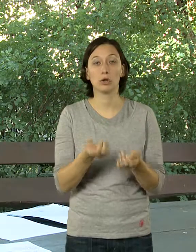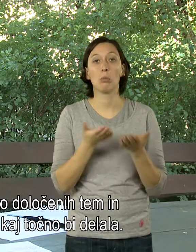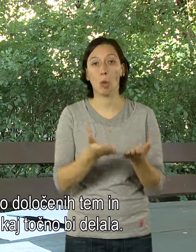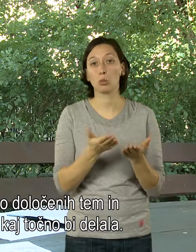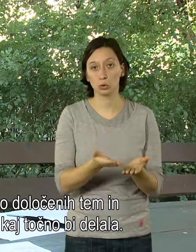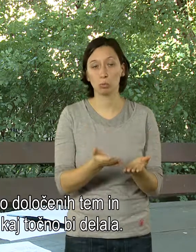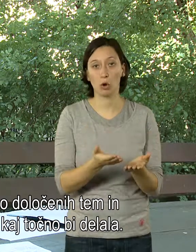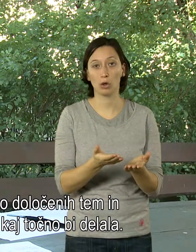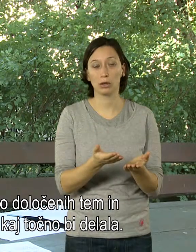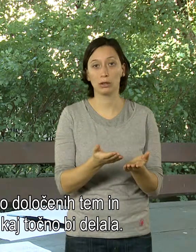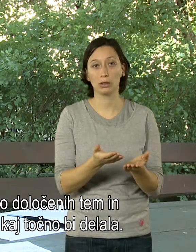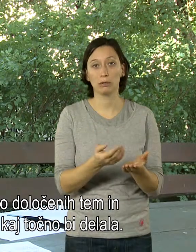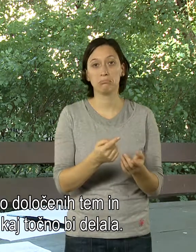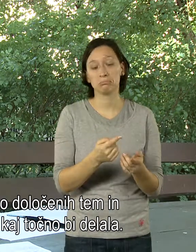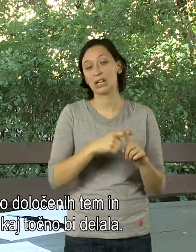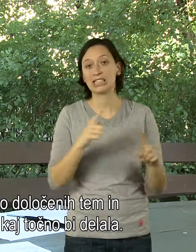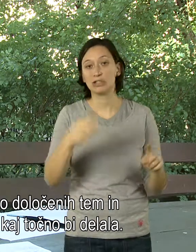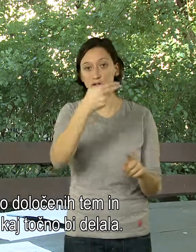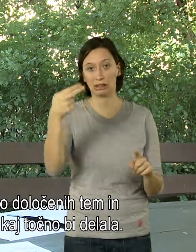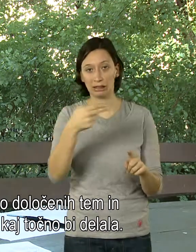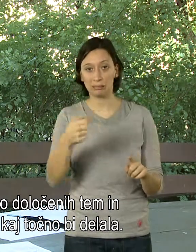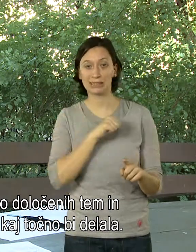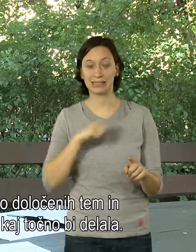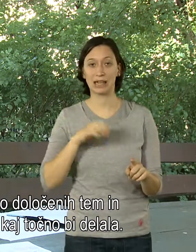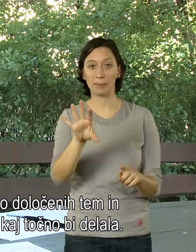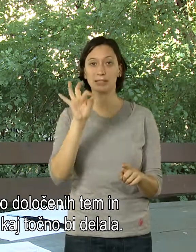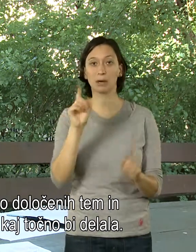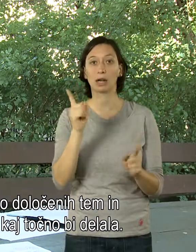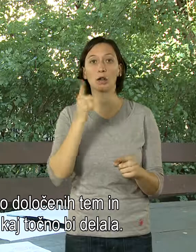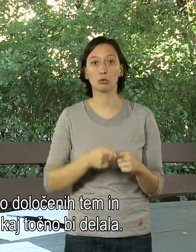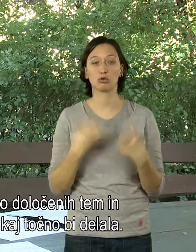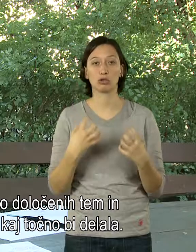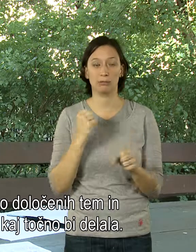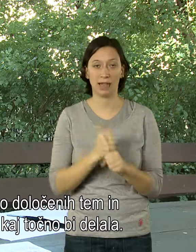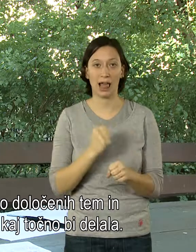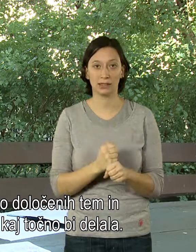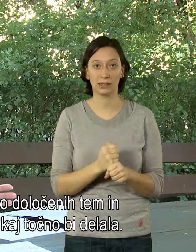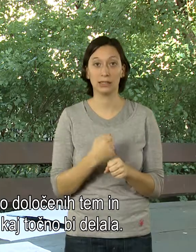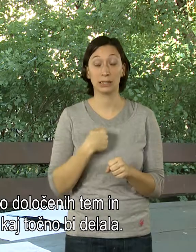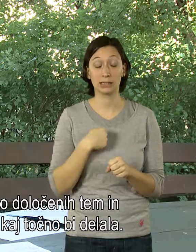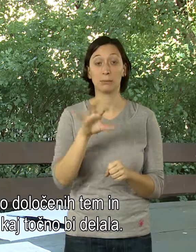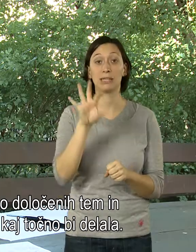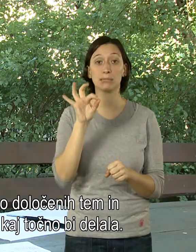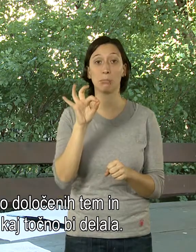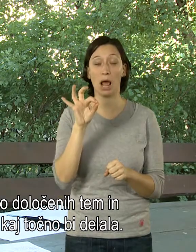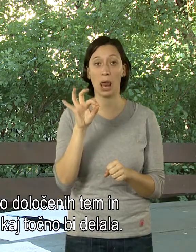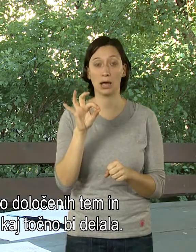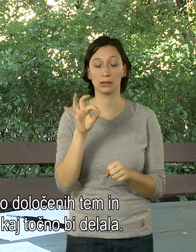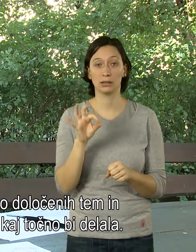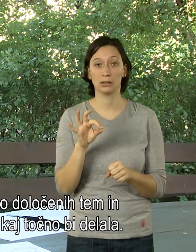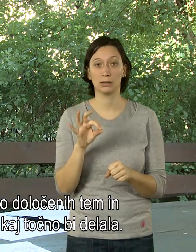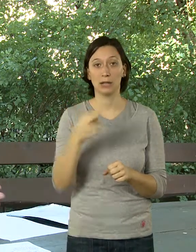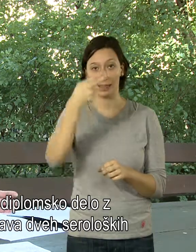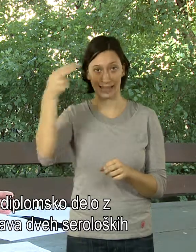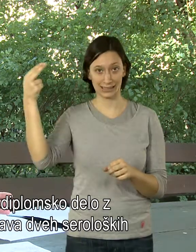mi je dala ponudbo določenih tem in sama sem si izbrala, kaj točno bi delala.